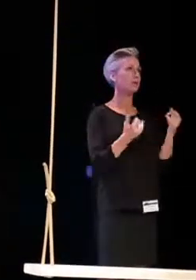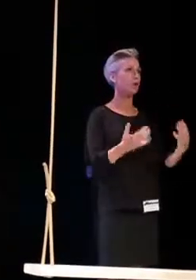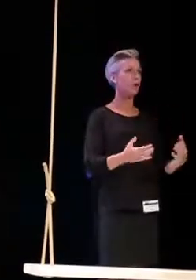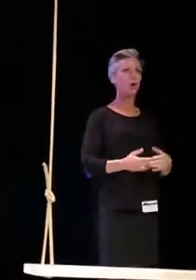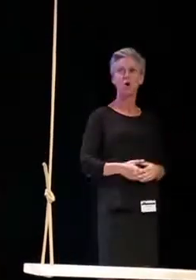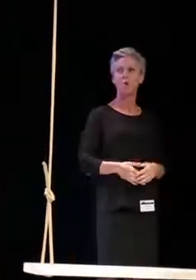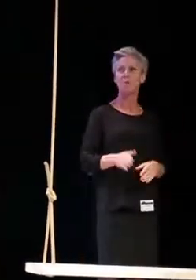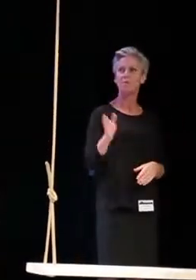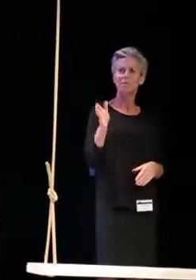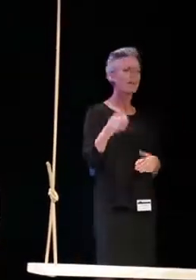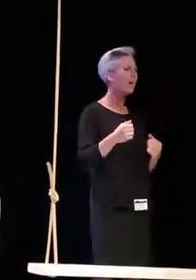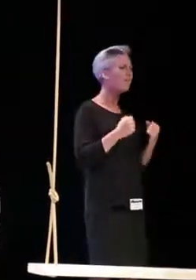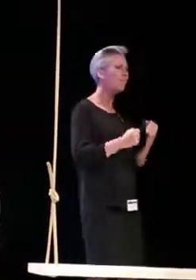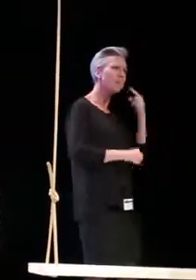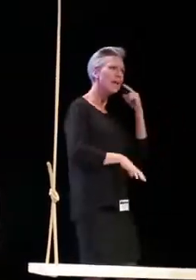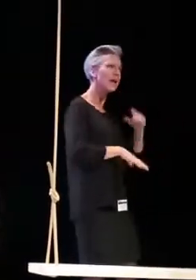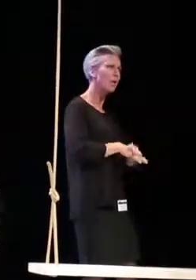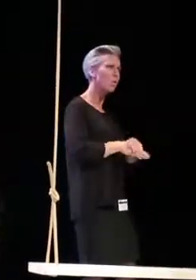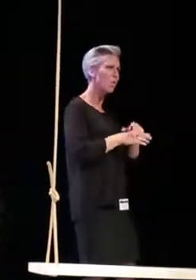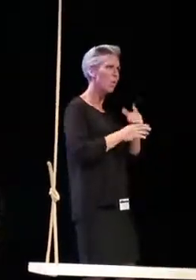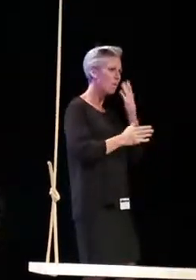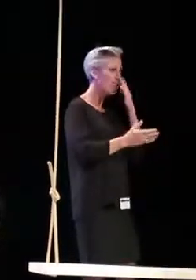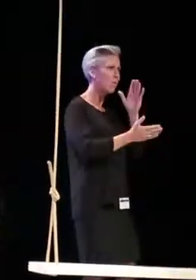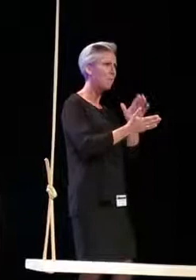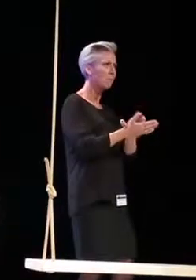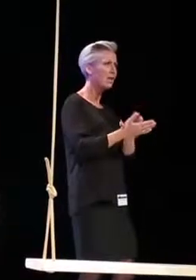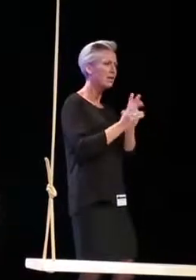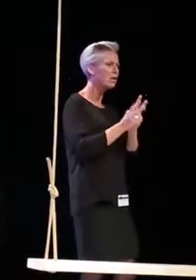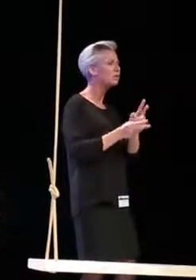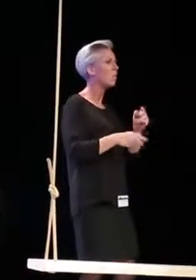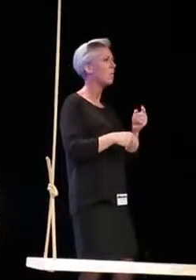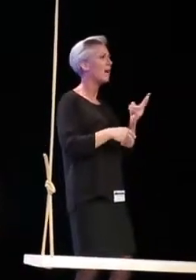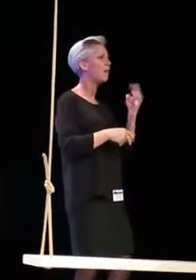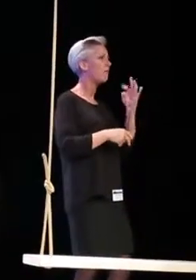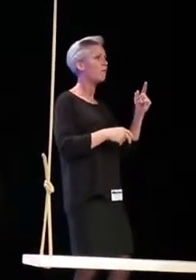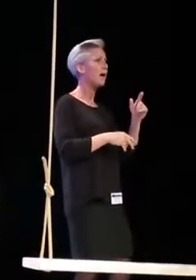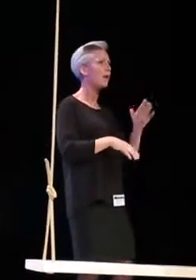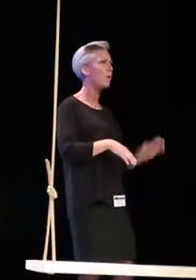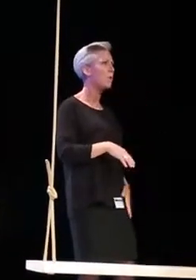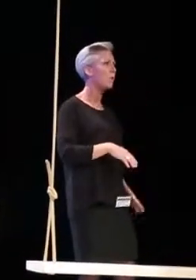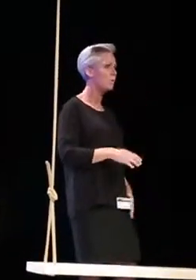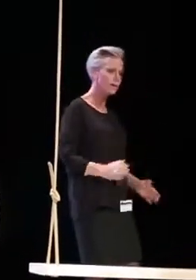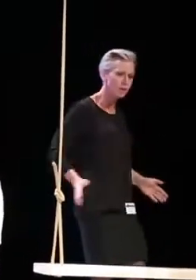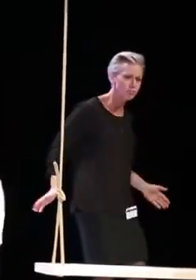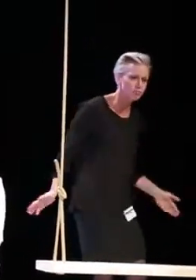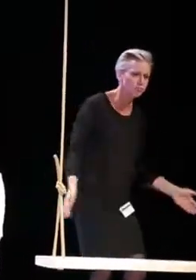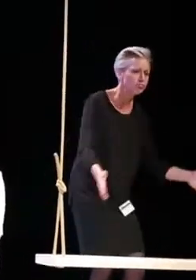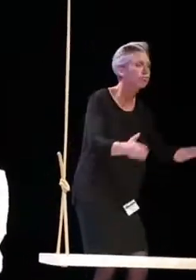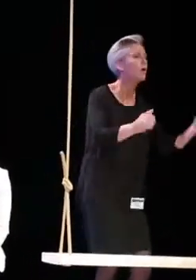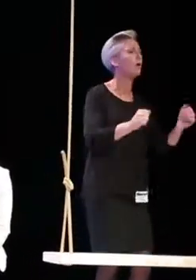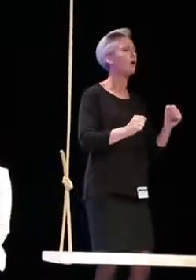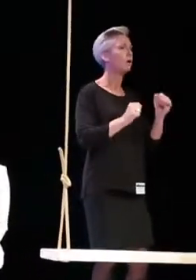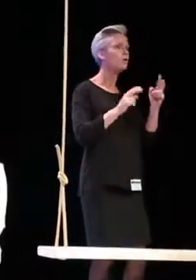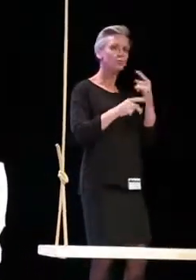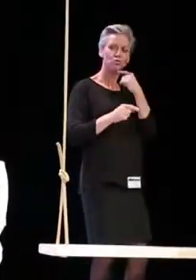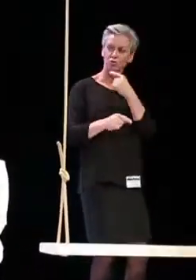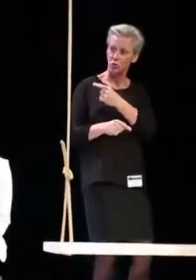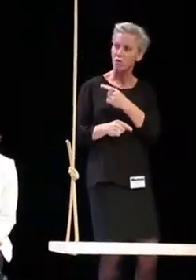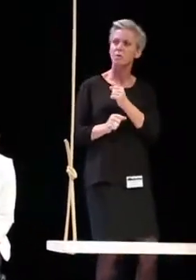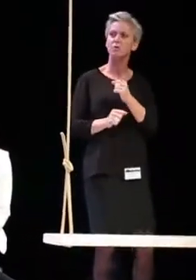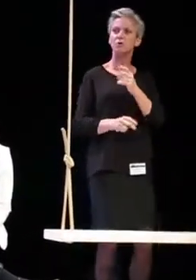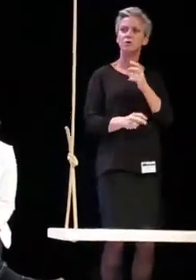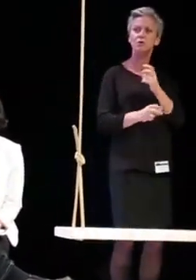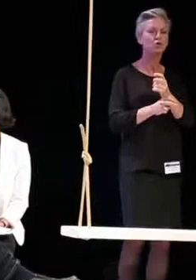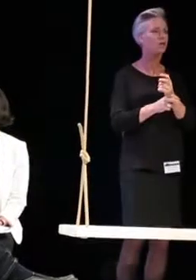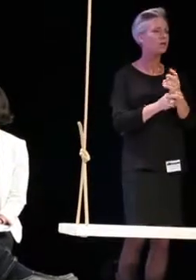metaforen vallhund. Man får inte skälla, man kan samla flockar och tycka lika. Och det är det som säger att man får fram ett antal